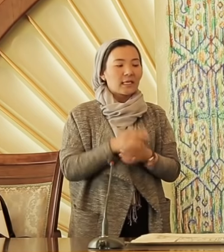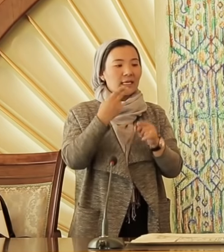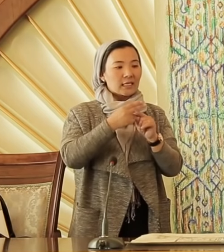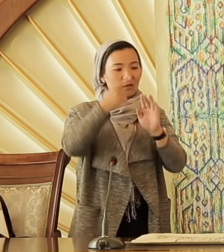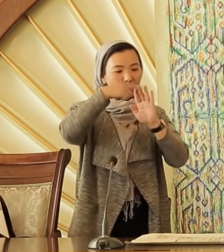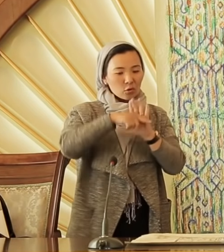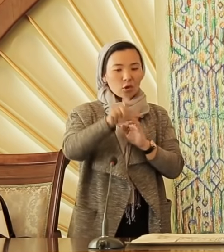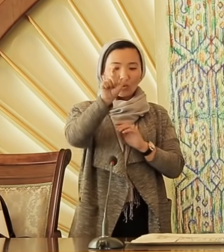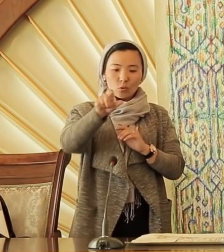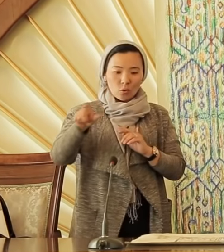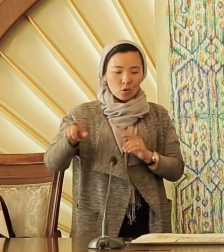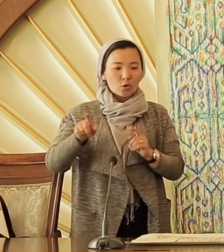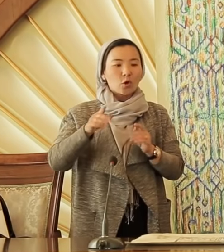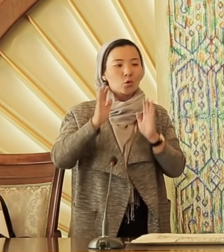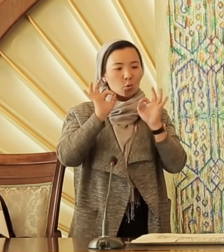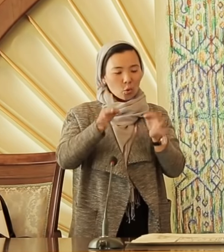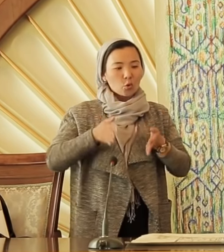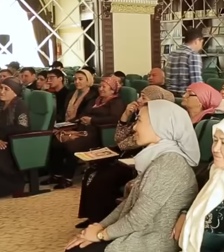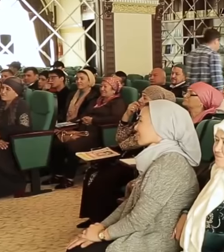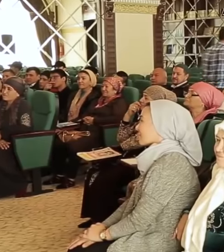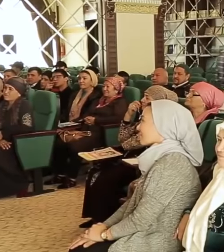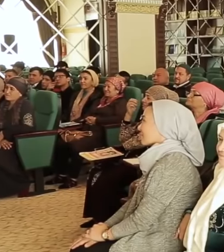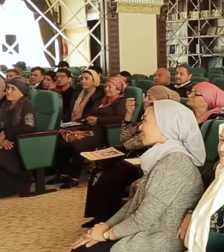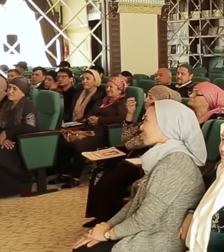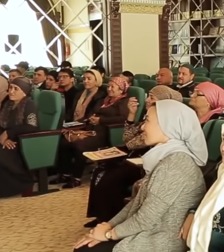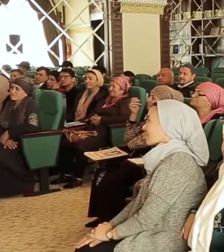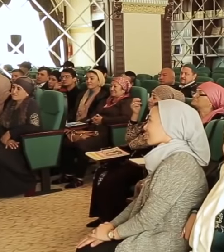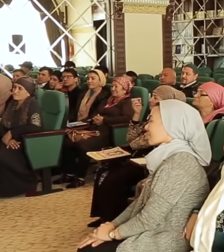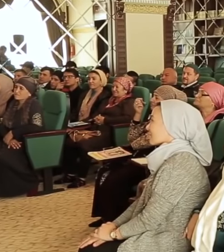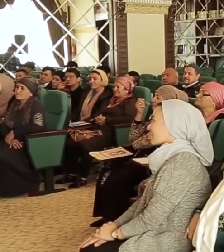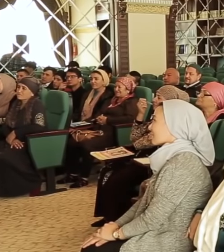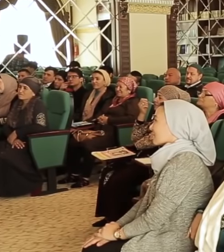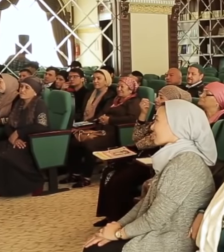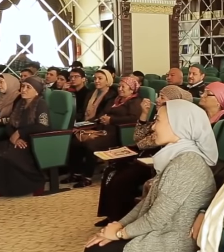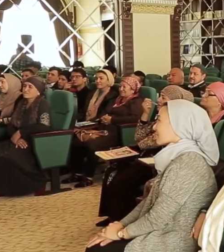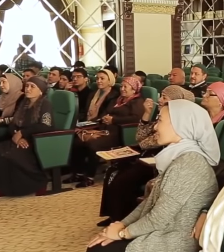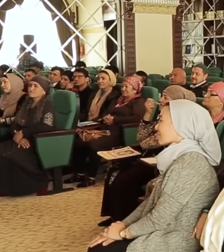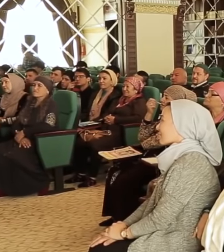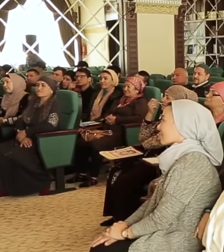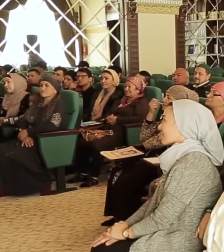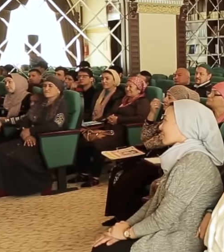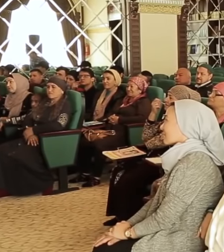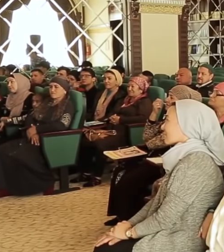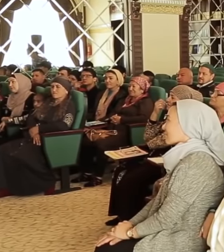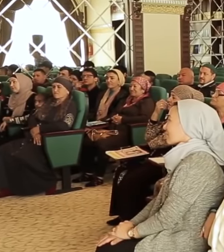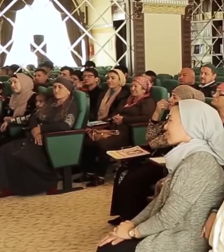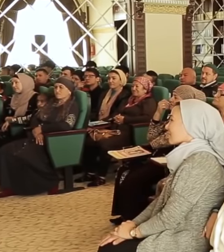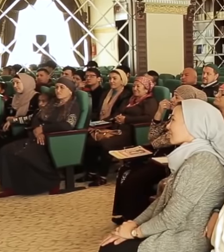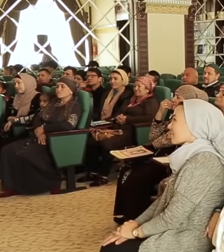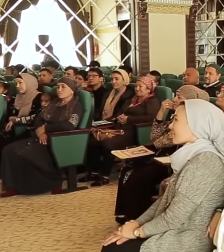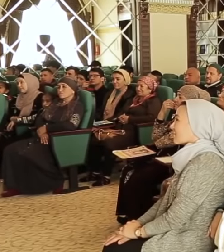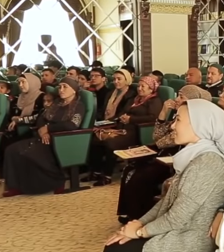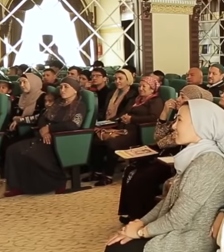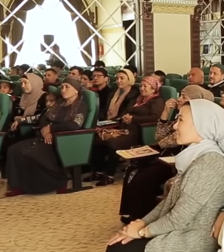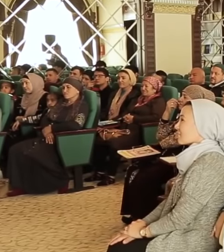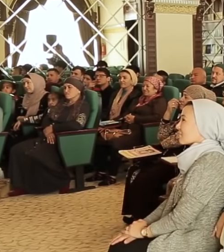Hidoyatga to'g'ri yo'lga boshlovchi dastur. Shu bilan birgalikda Kavsar deyapti. Kavsar Qur'onning nomi, ya'ni